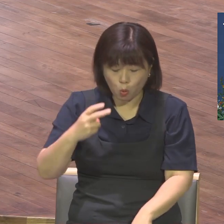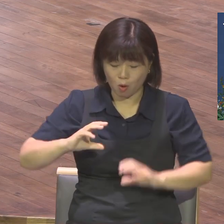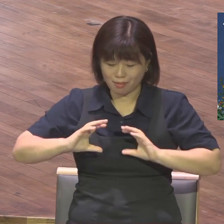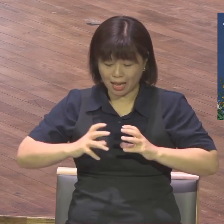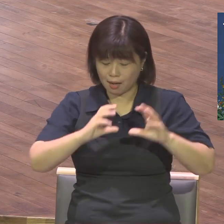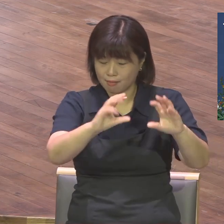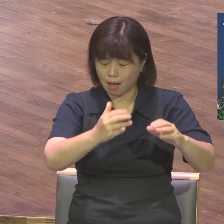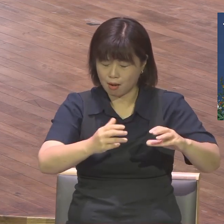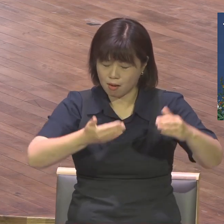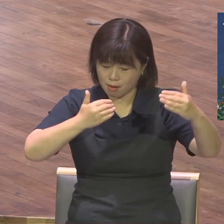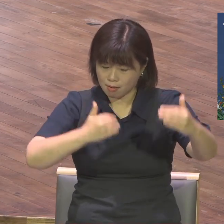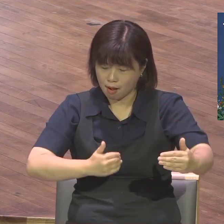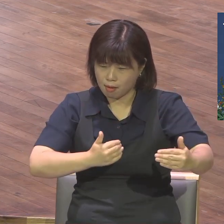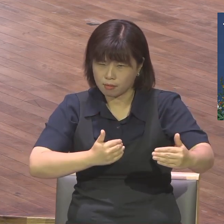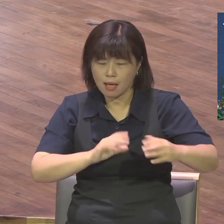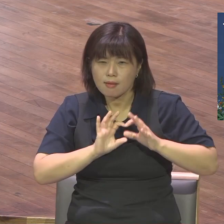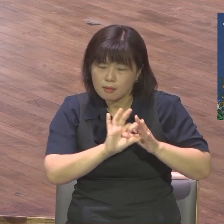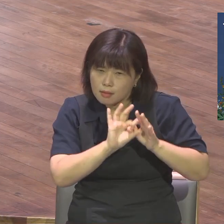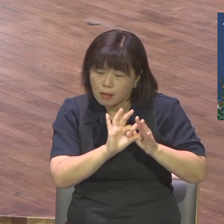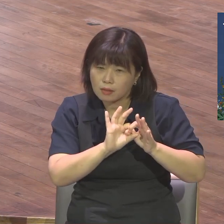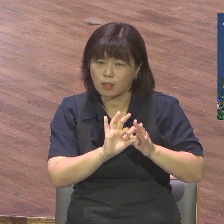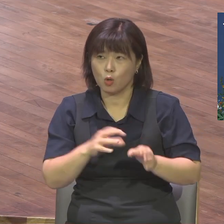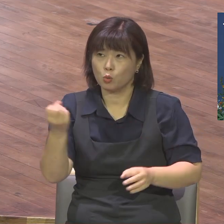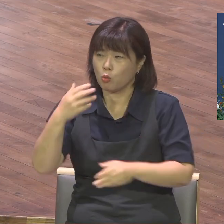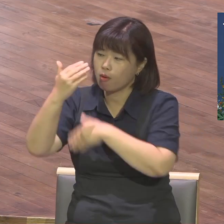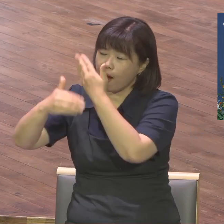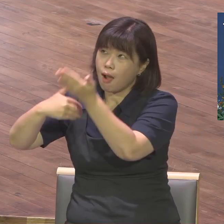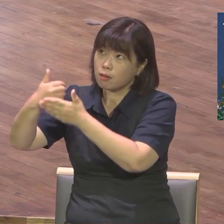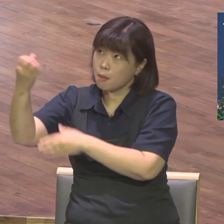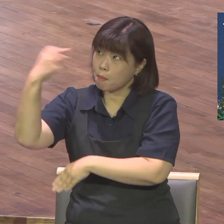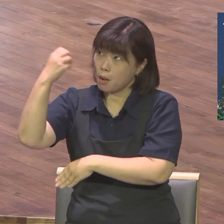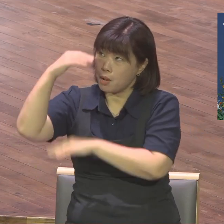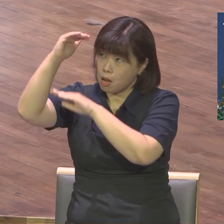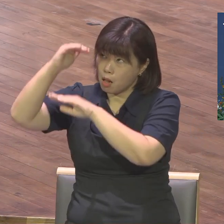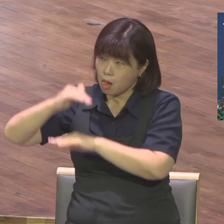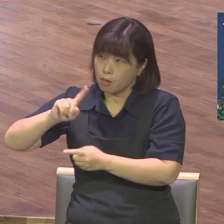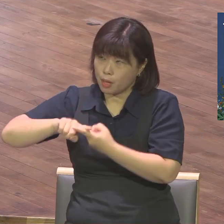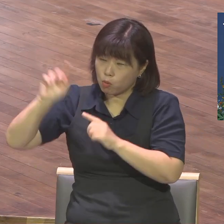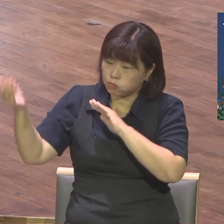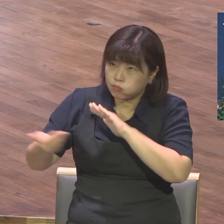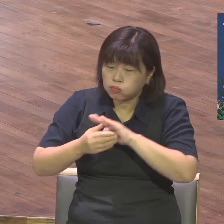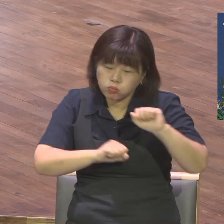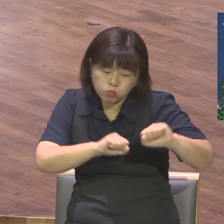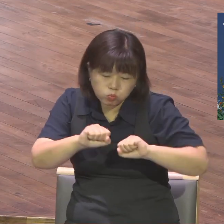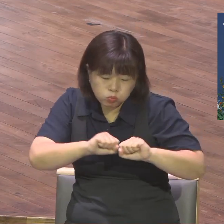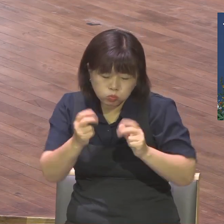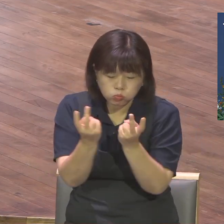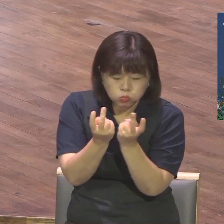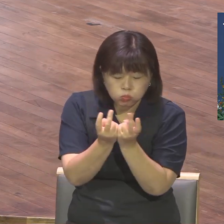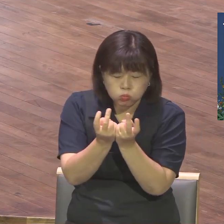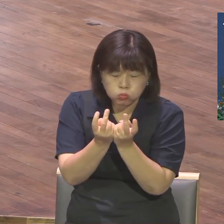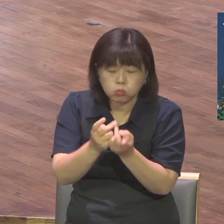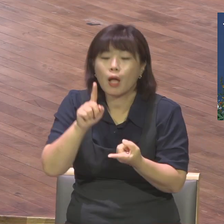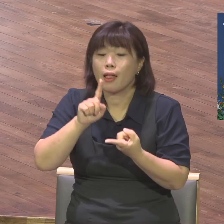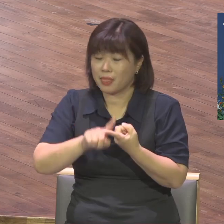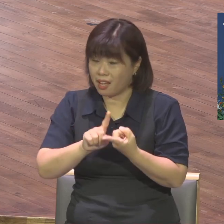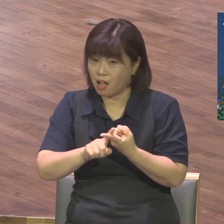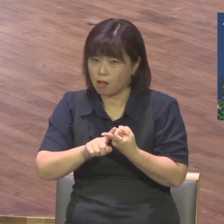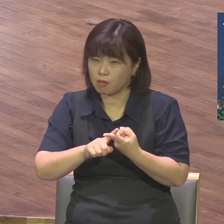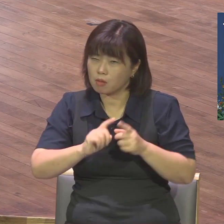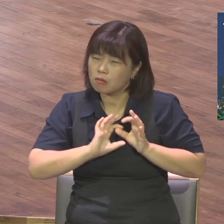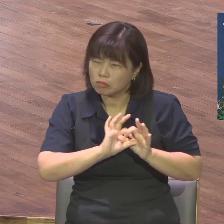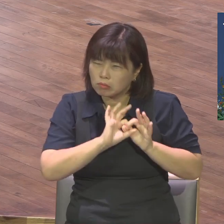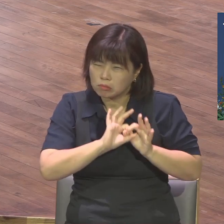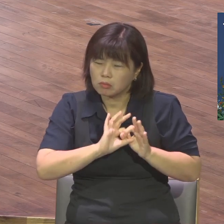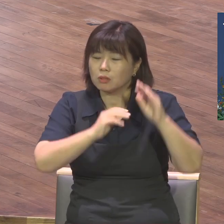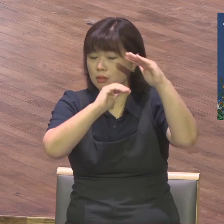속에서 하나님의 말씀을 대언한 이사야의 이 가르침 이것을 따라서 유다를